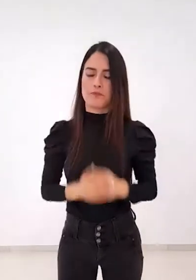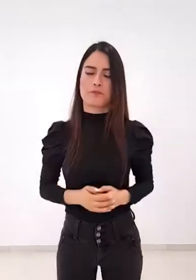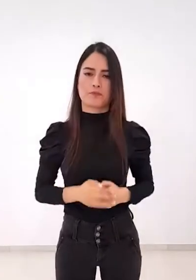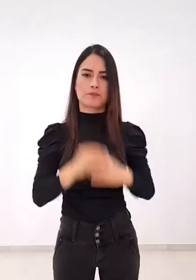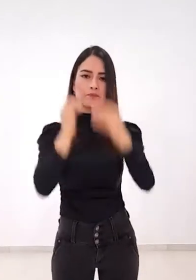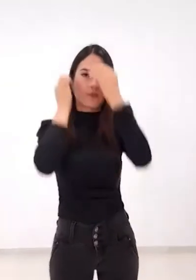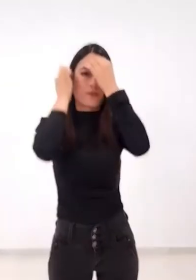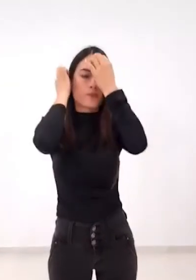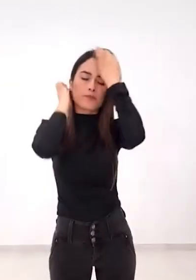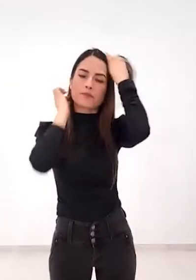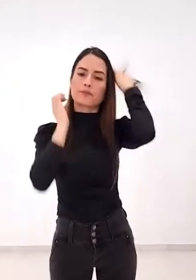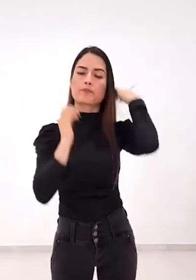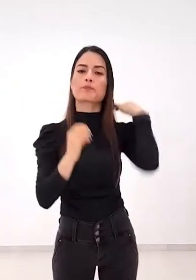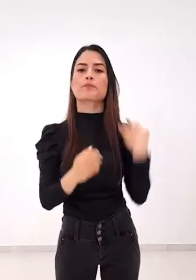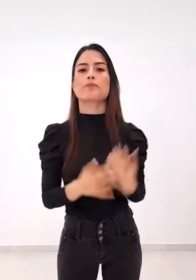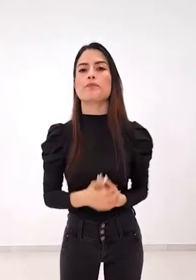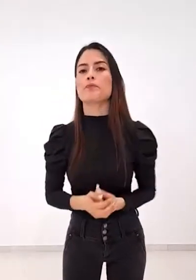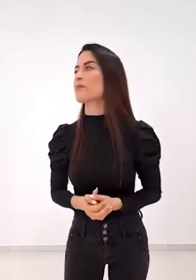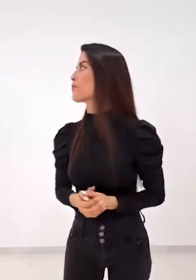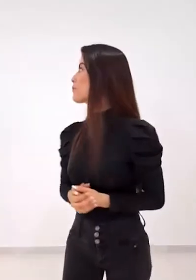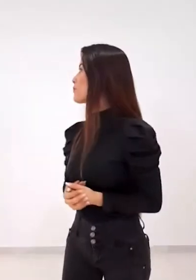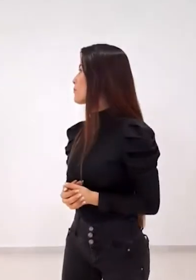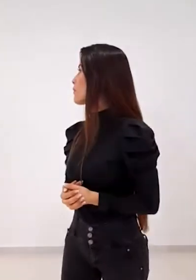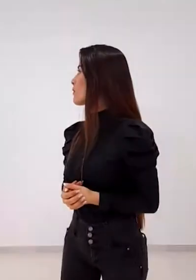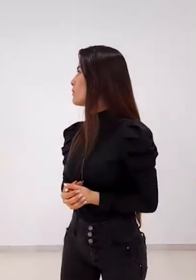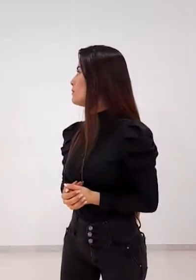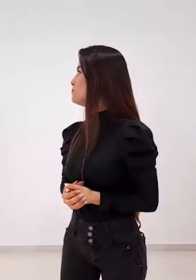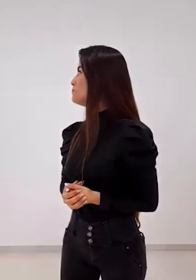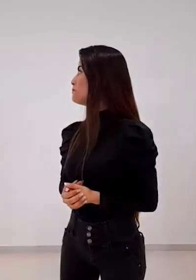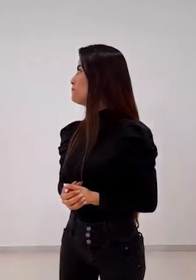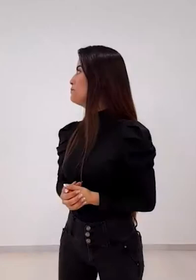ahora las personas